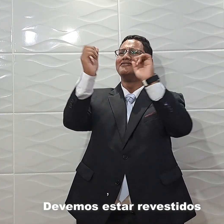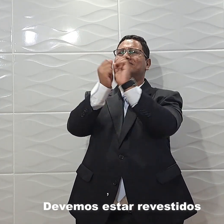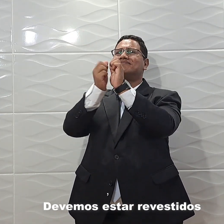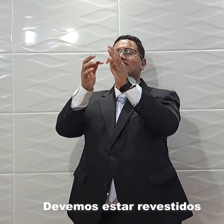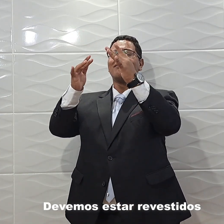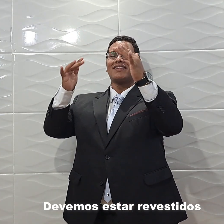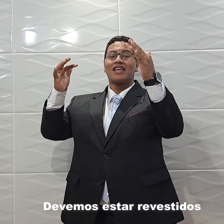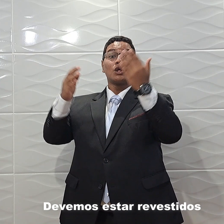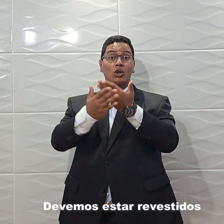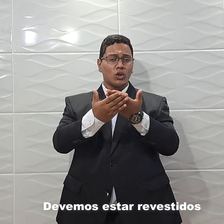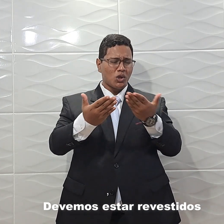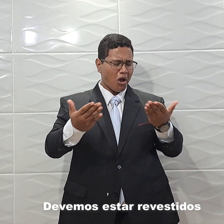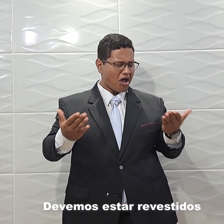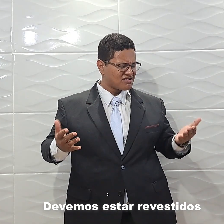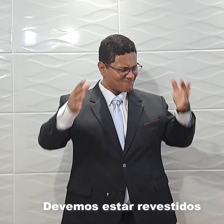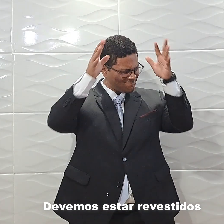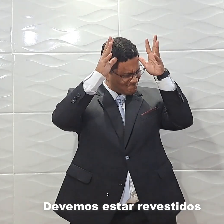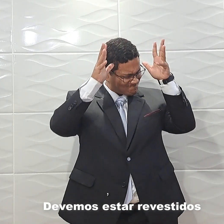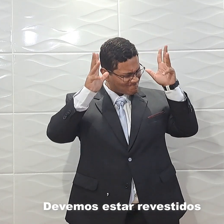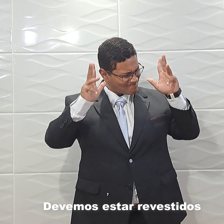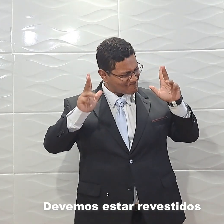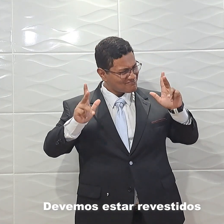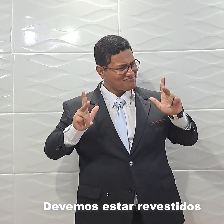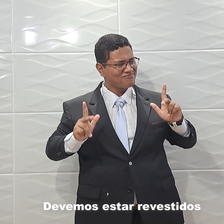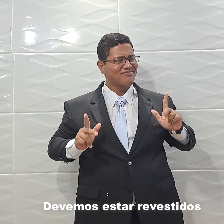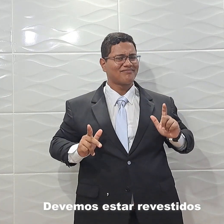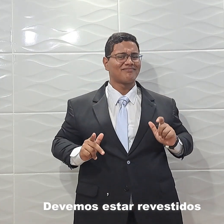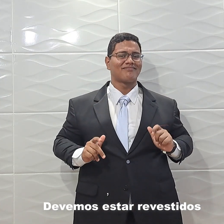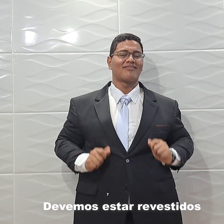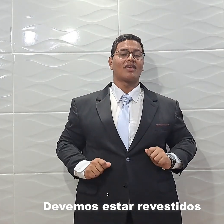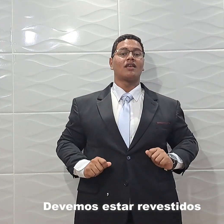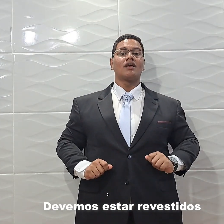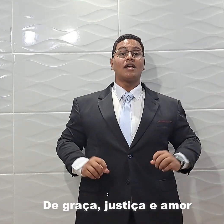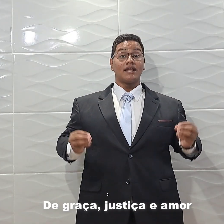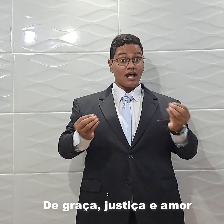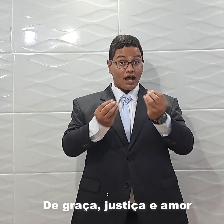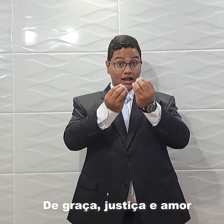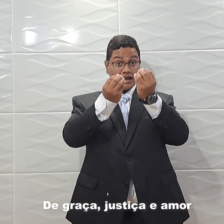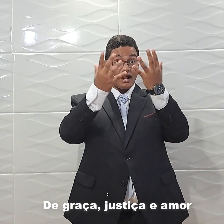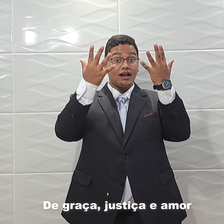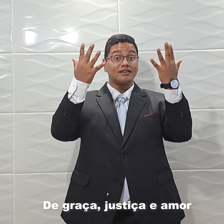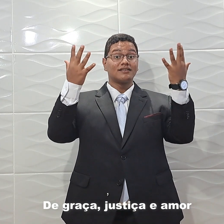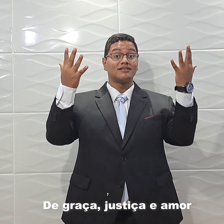Devemos estar revestidos De graça,